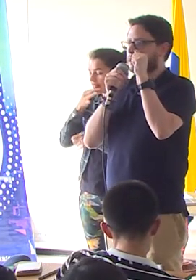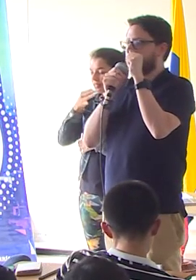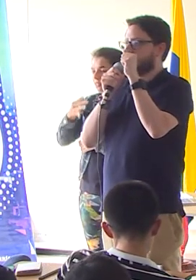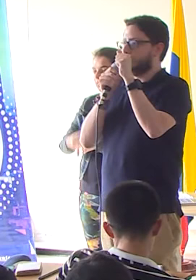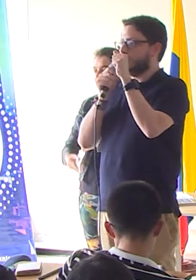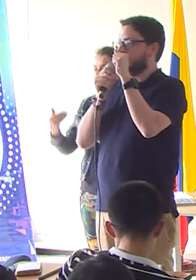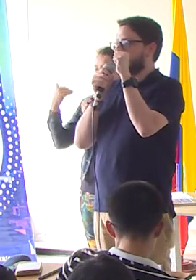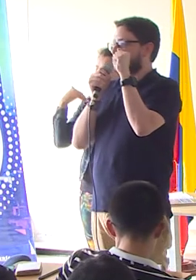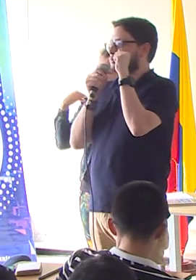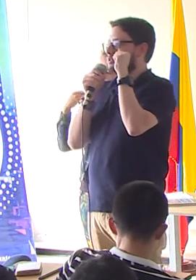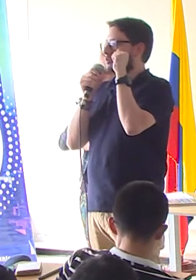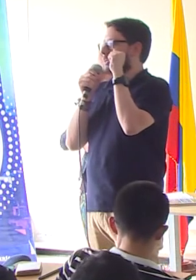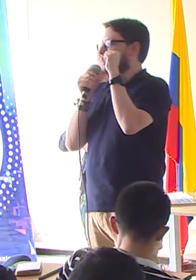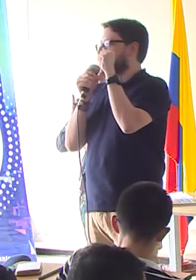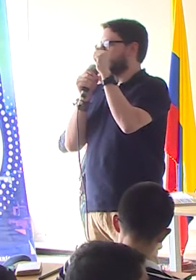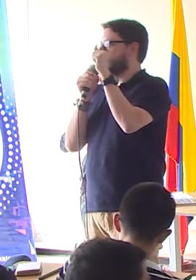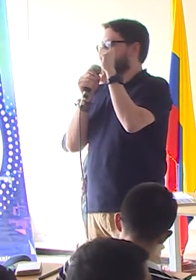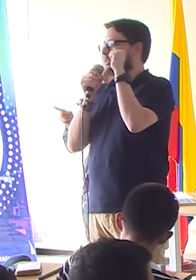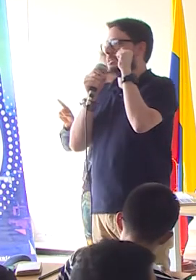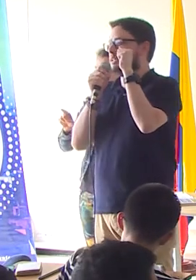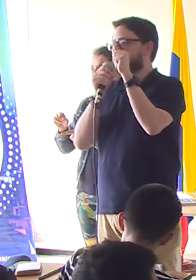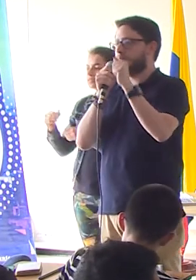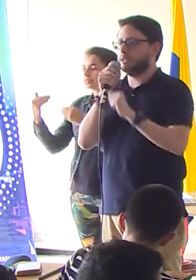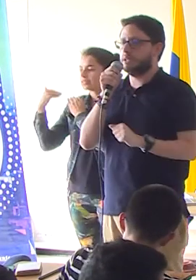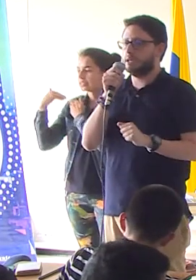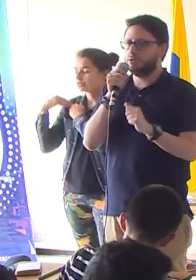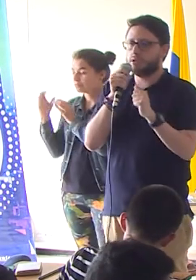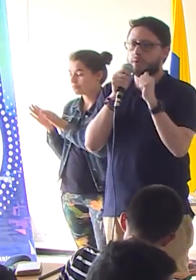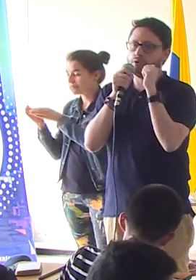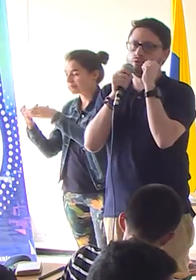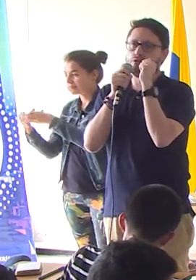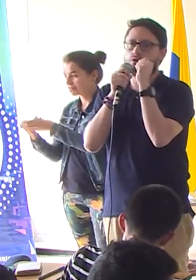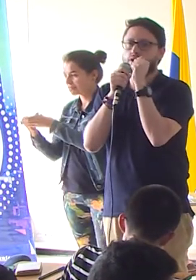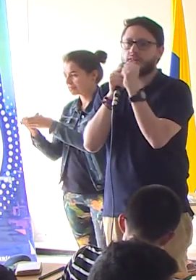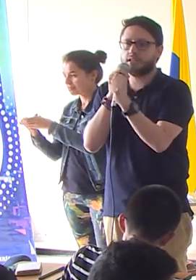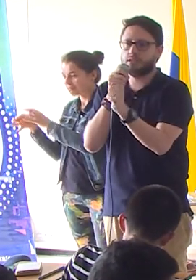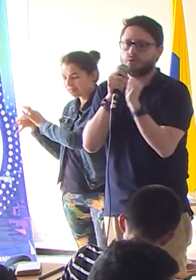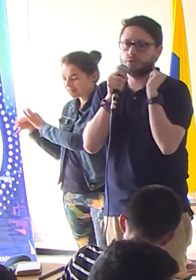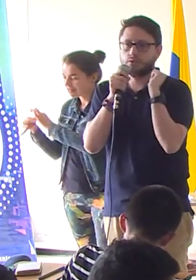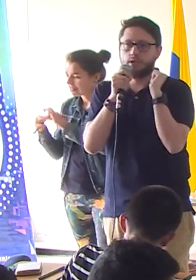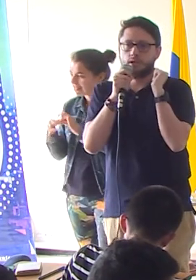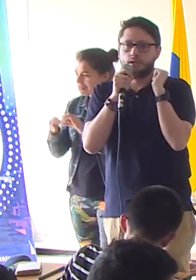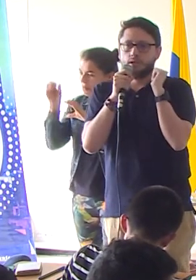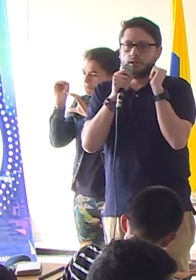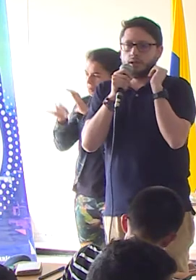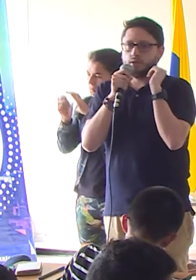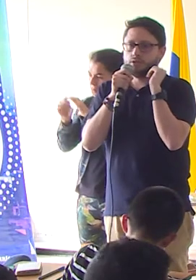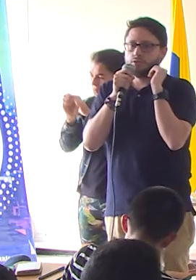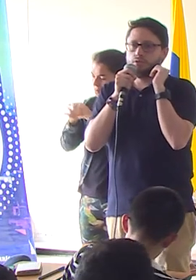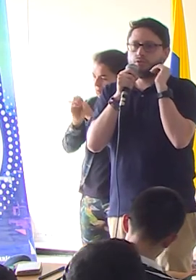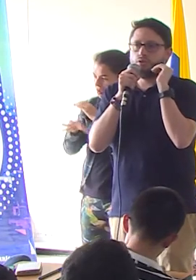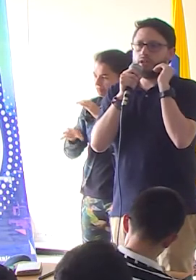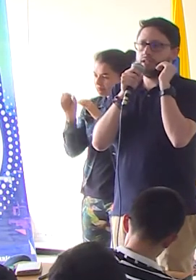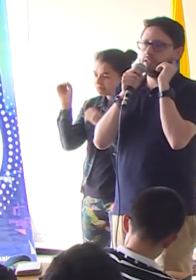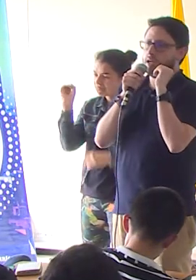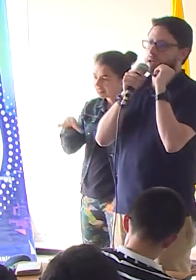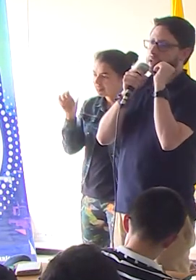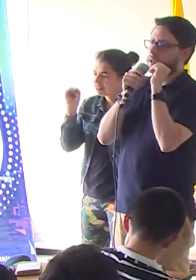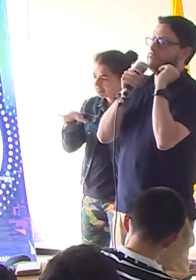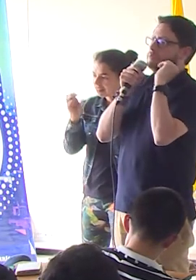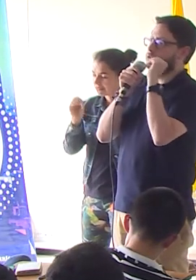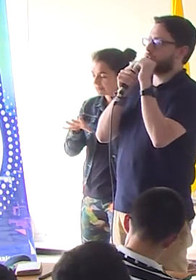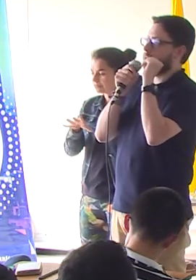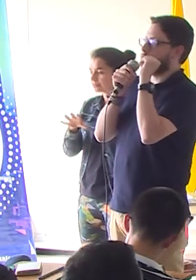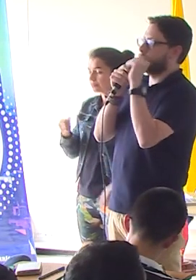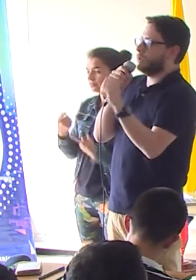responsabilidad individual y la responsabilidad colectiva están íntimamente ligados en la producción de residuos la cuestión no está